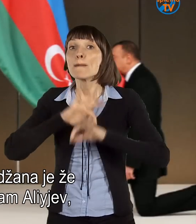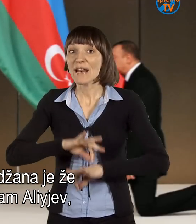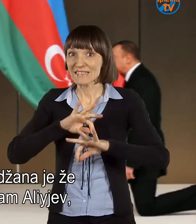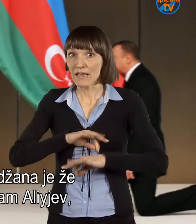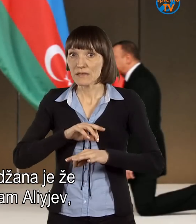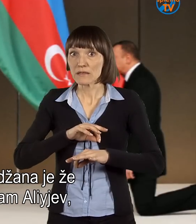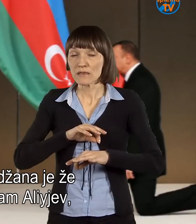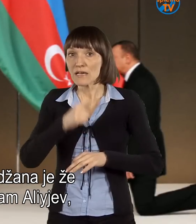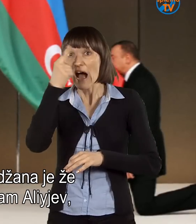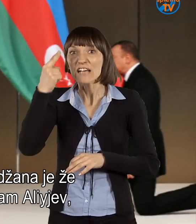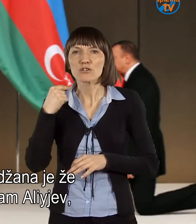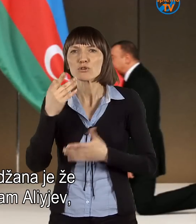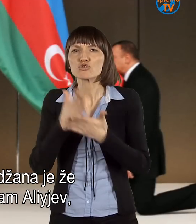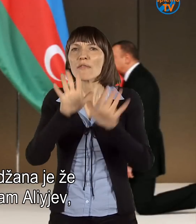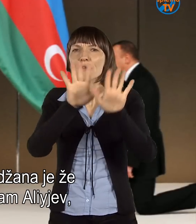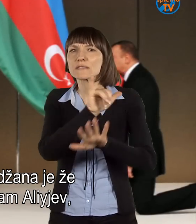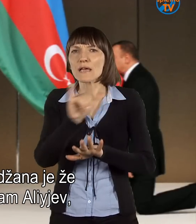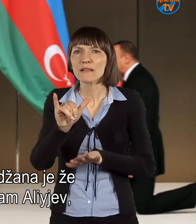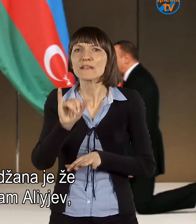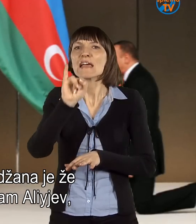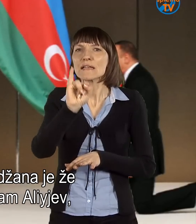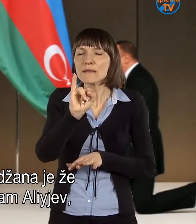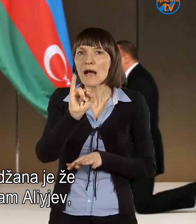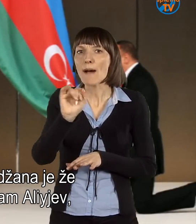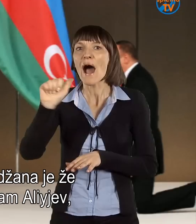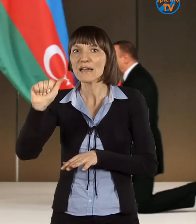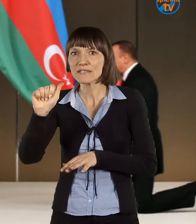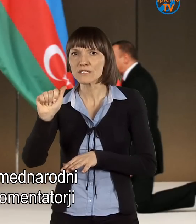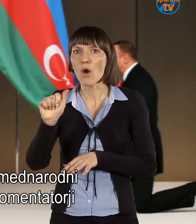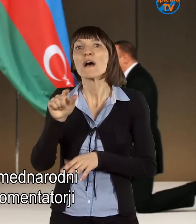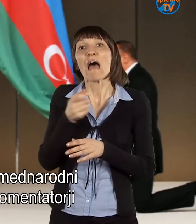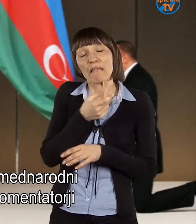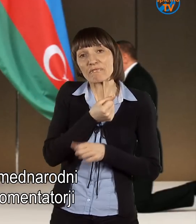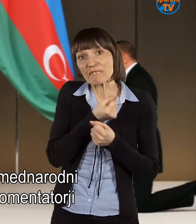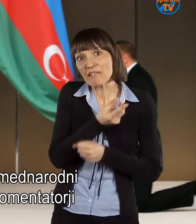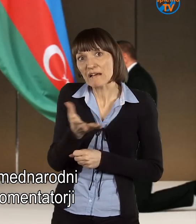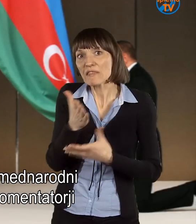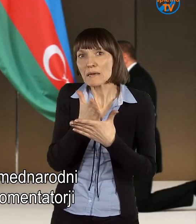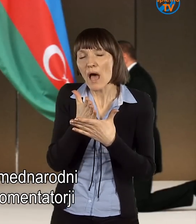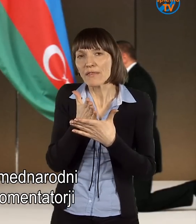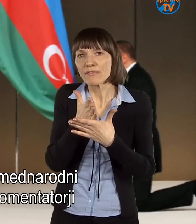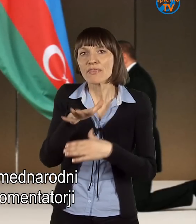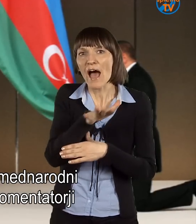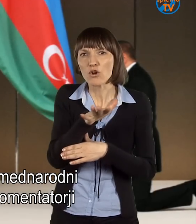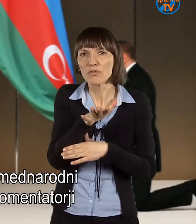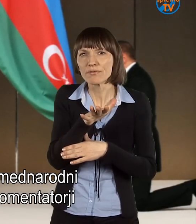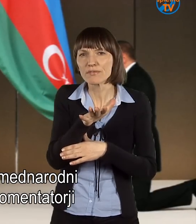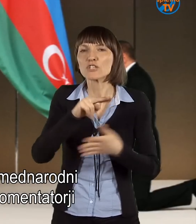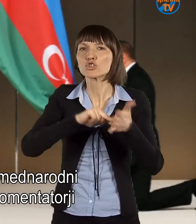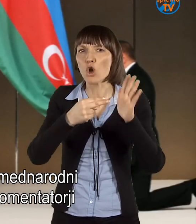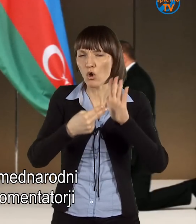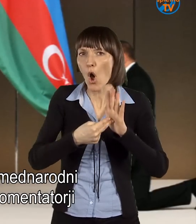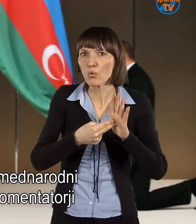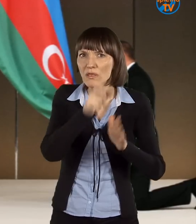Predsednik Azerbajdžana je že dobro desetletje Ilham Alijev, za katerega številni mednarodni politični analitiki